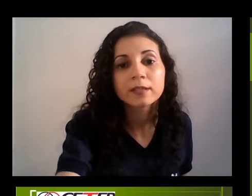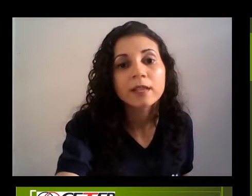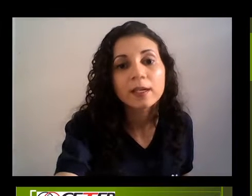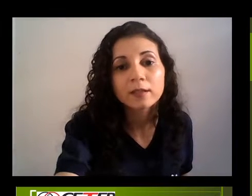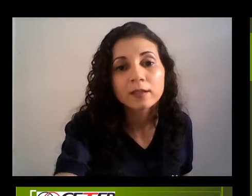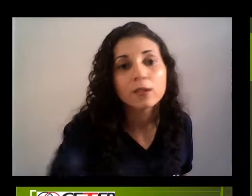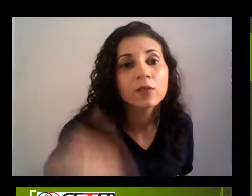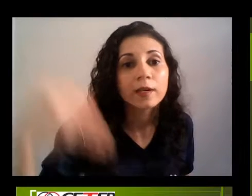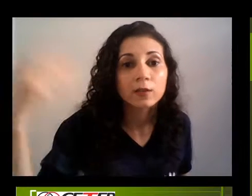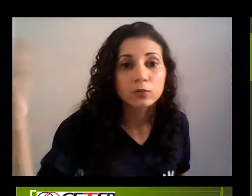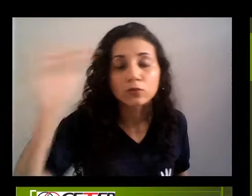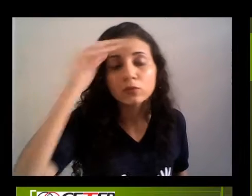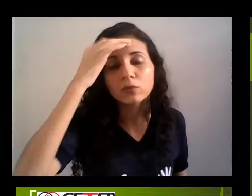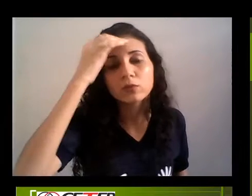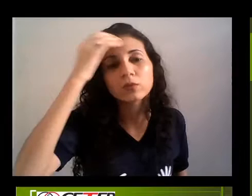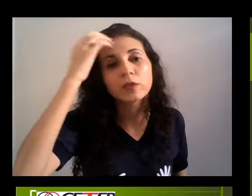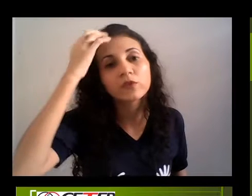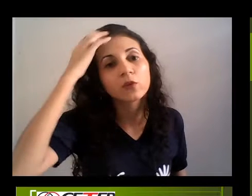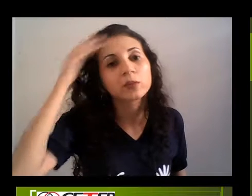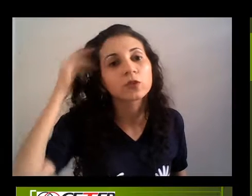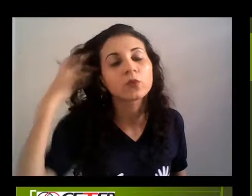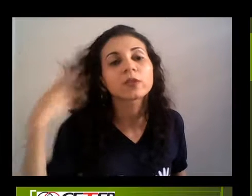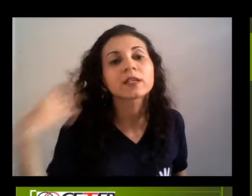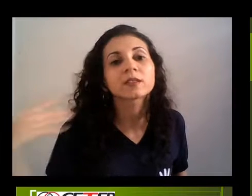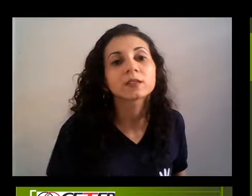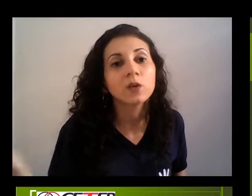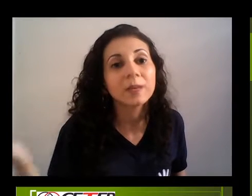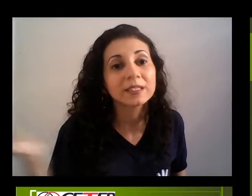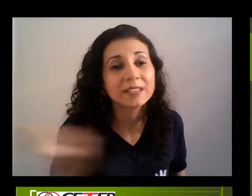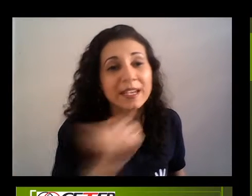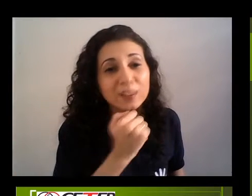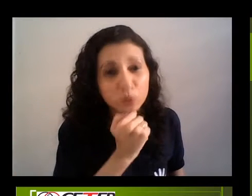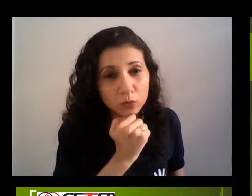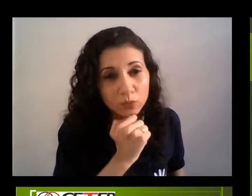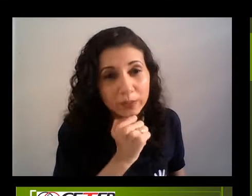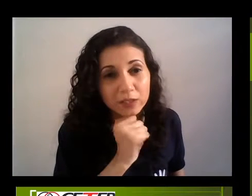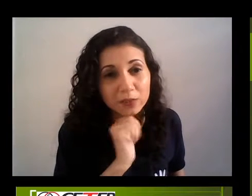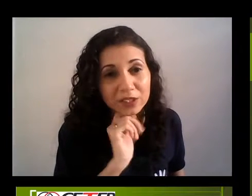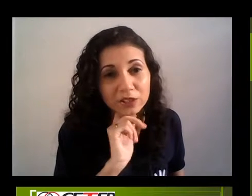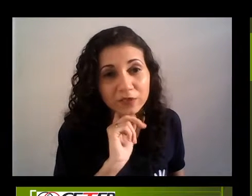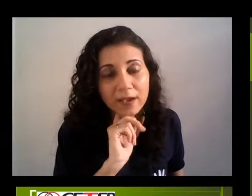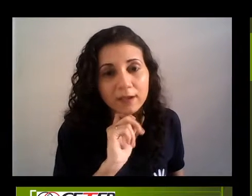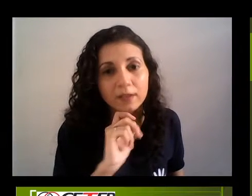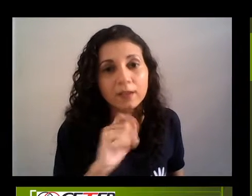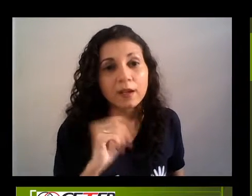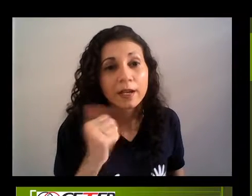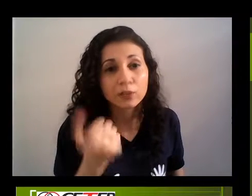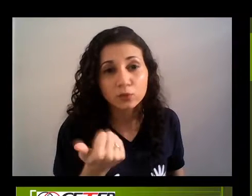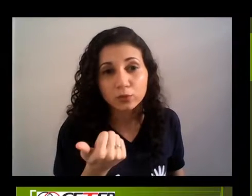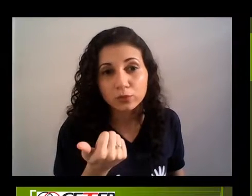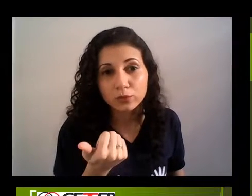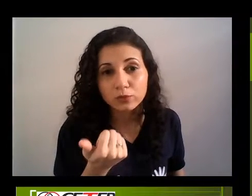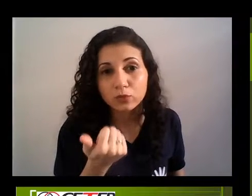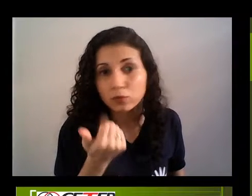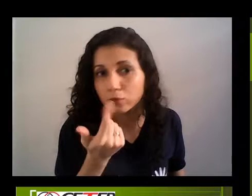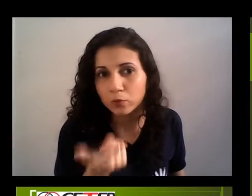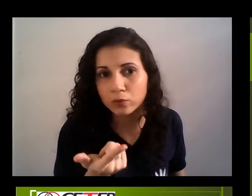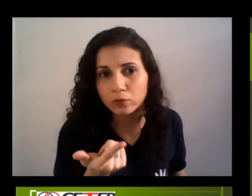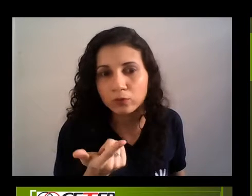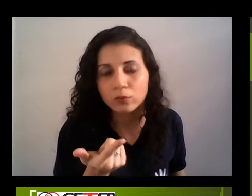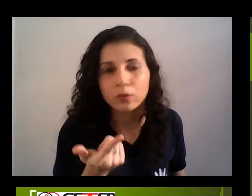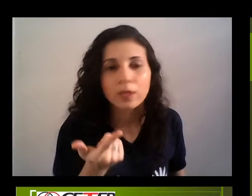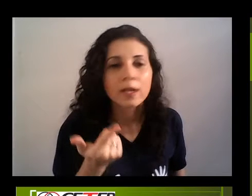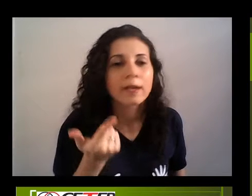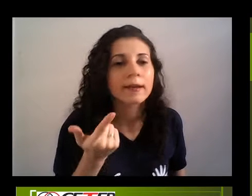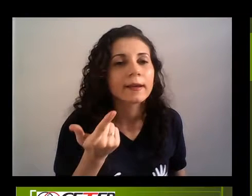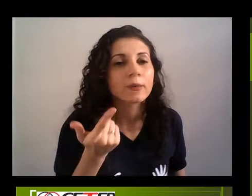Aqui tá, então é a língua do surdo, é a forma de comunicação, mas é surdo mesmo que a gente fala? É surdo, surdo